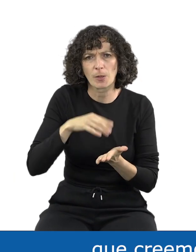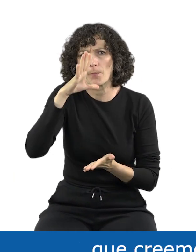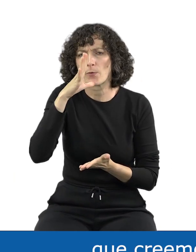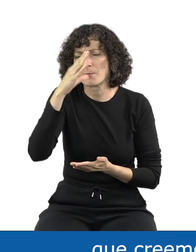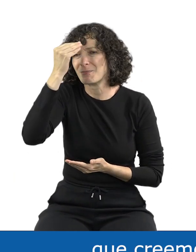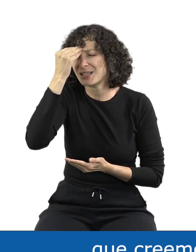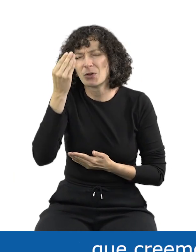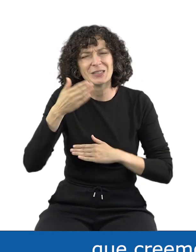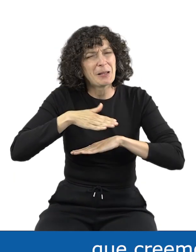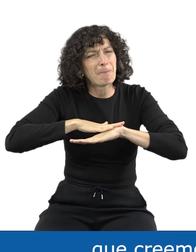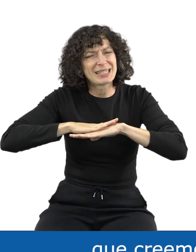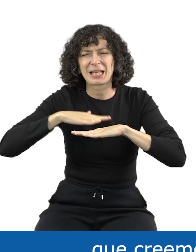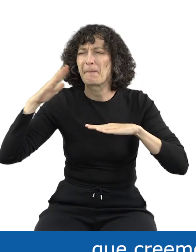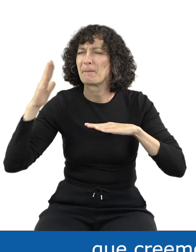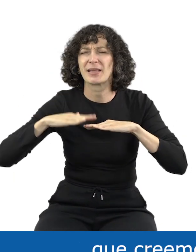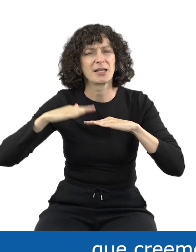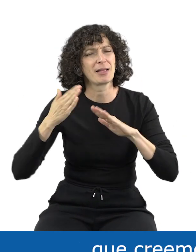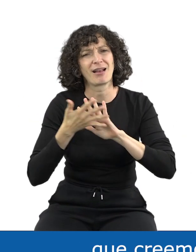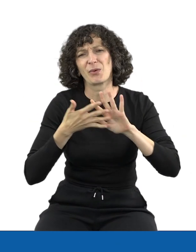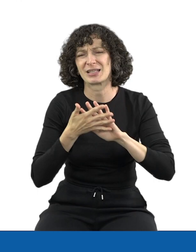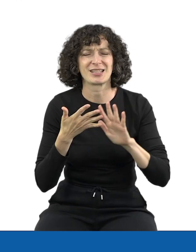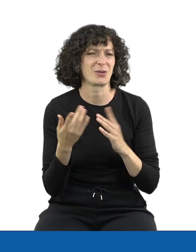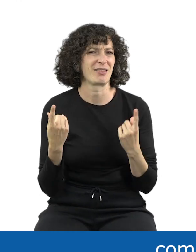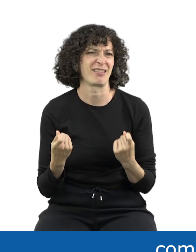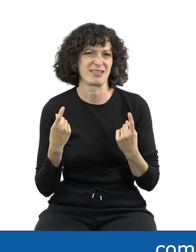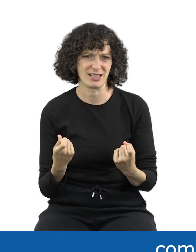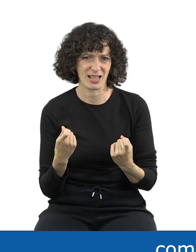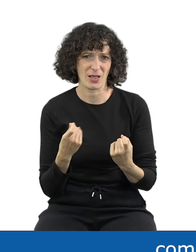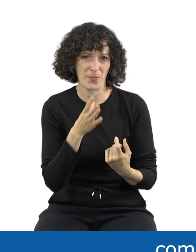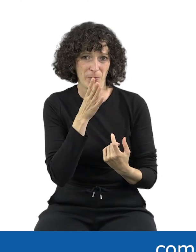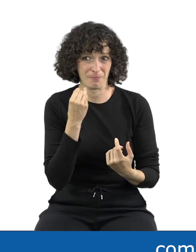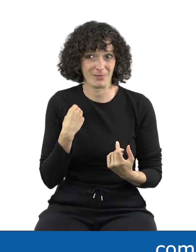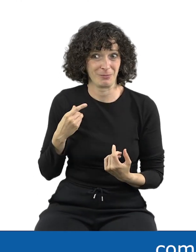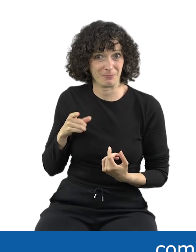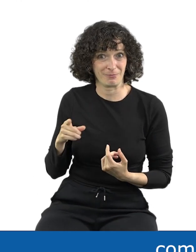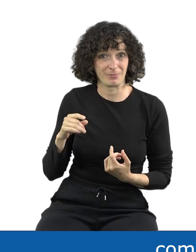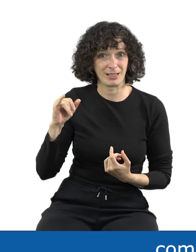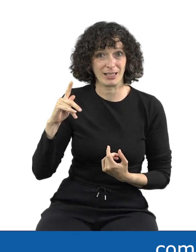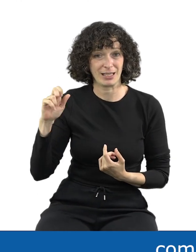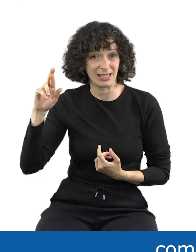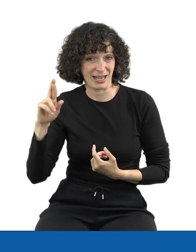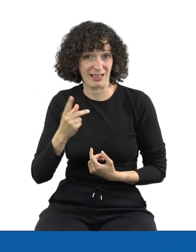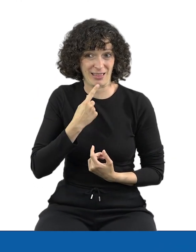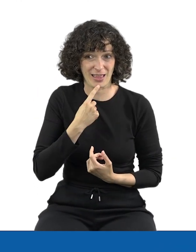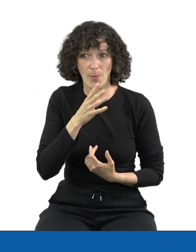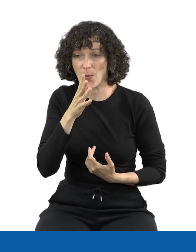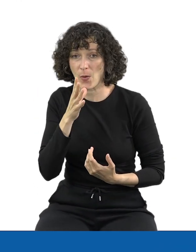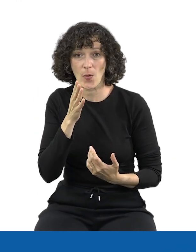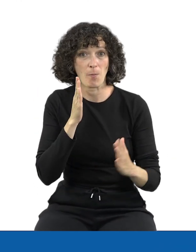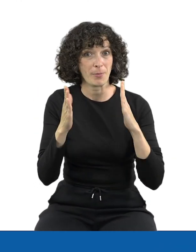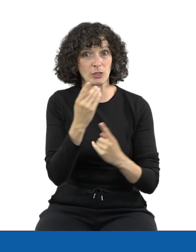que debieran de tener una base mínima de lengua de signos, como comentaba también Iker, ¿no? En